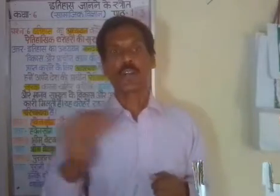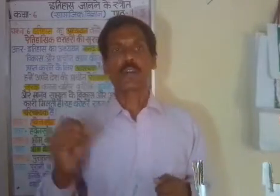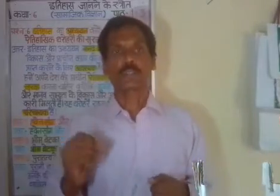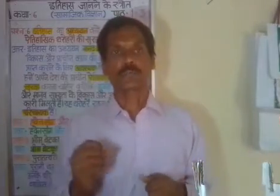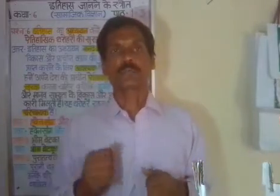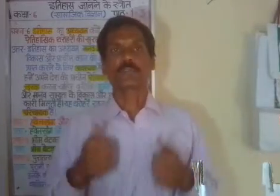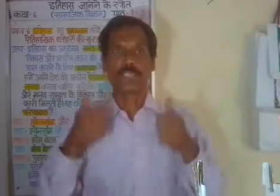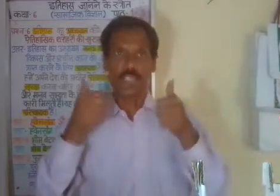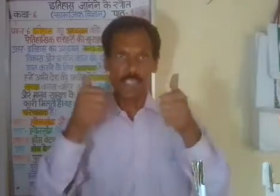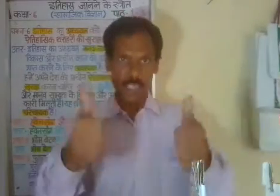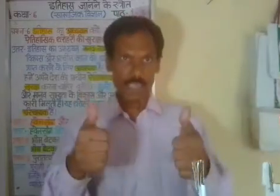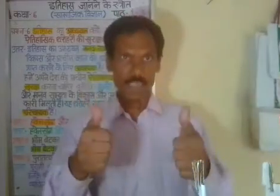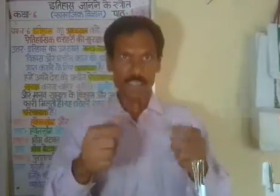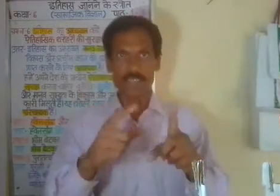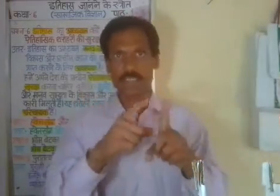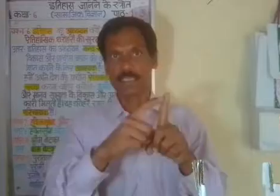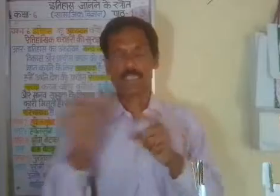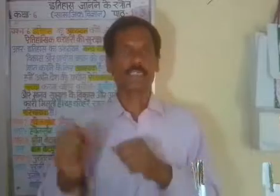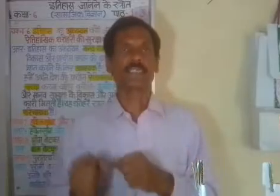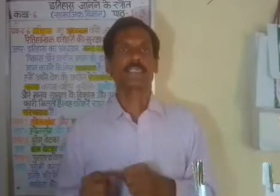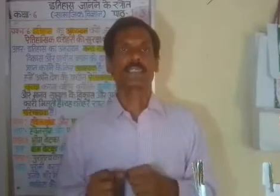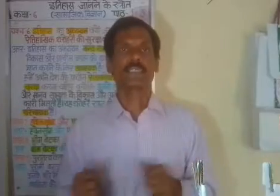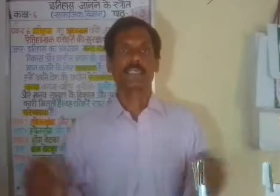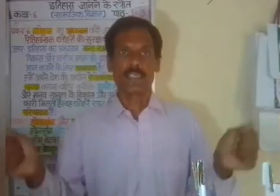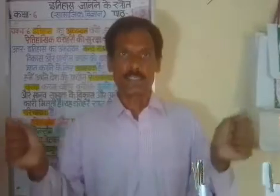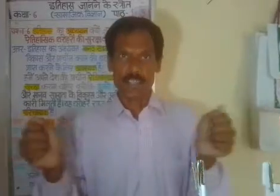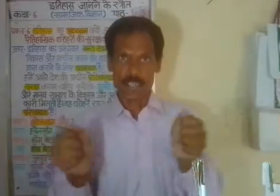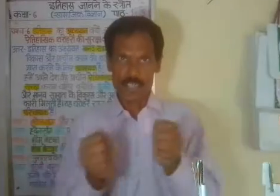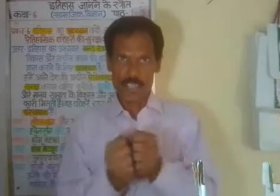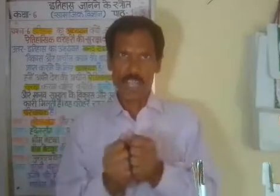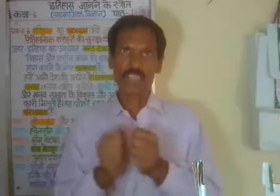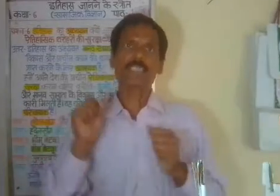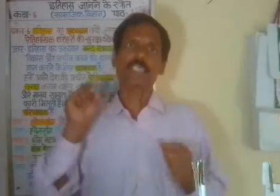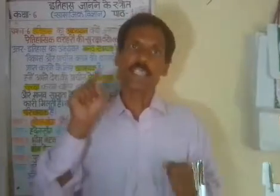और लाइक कीजिए, साथ ही